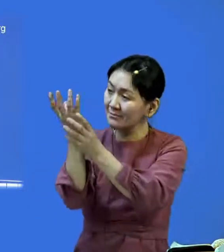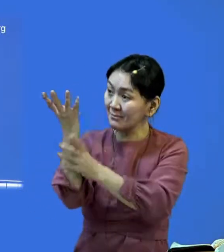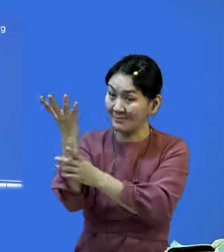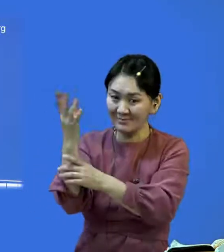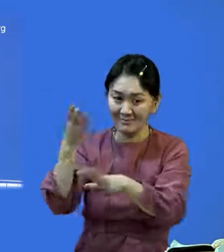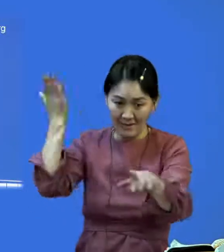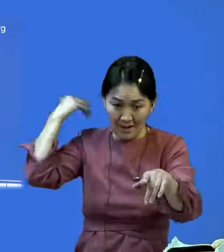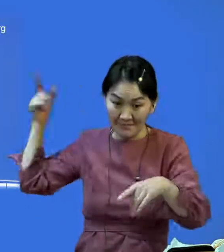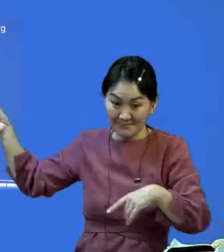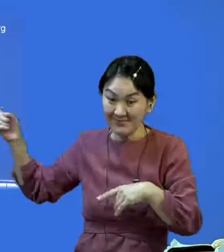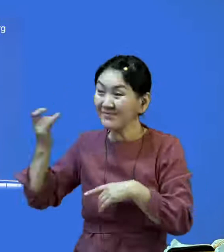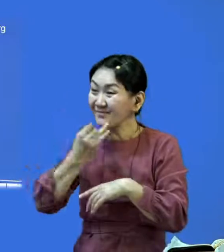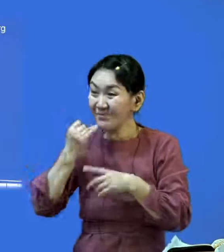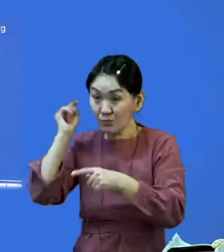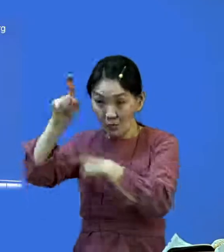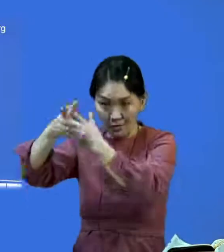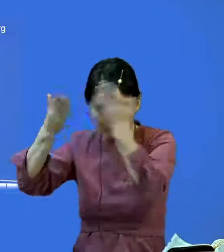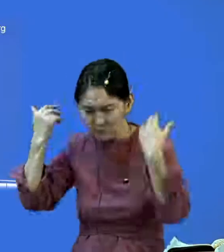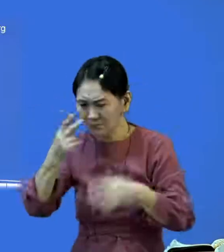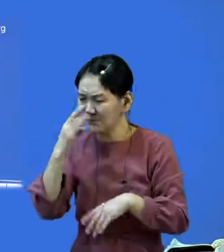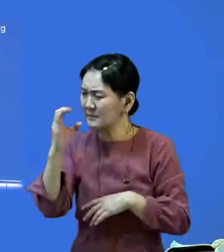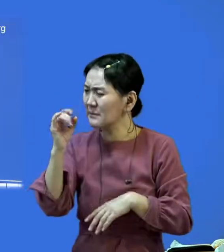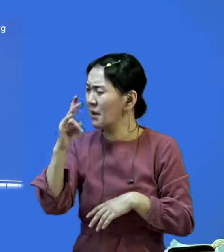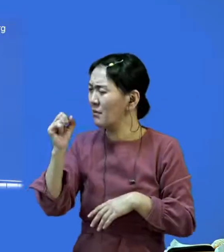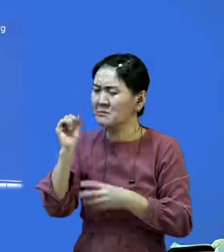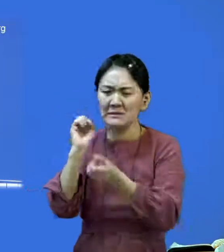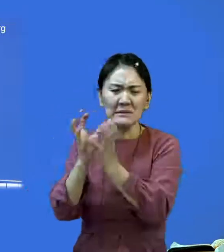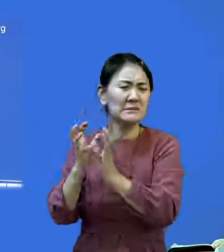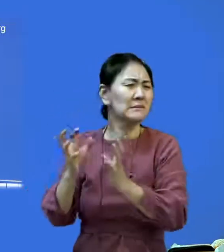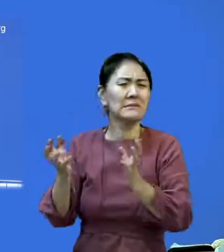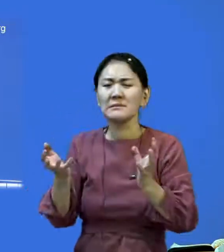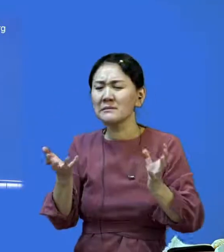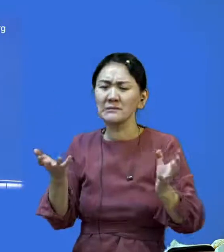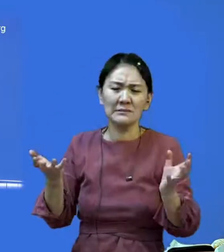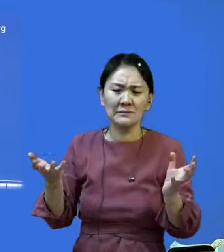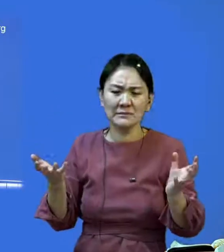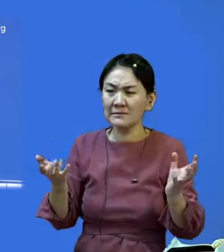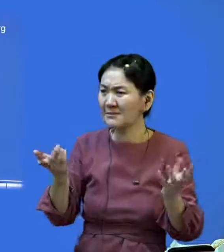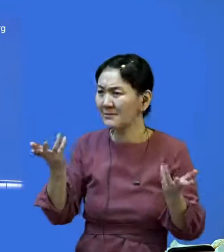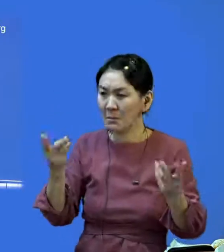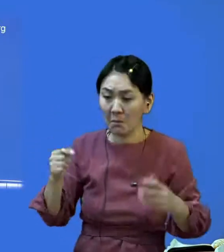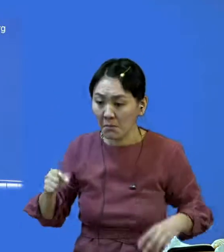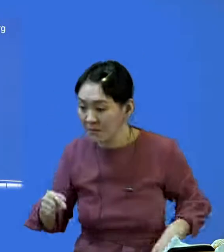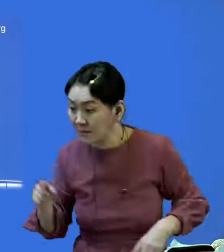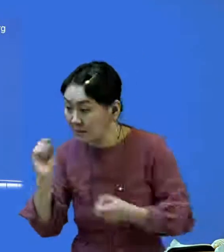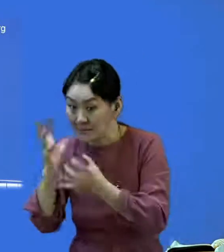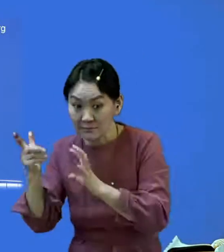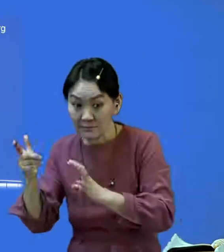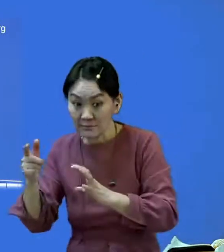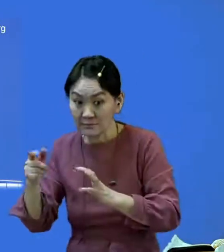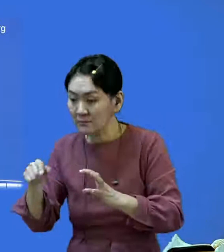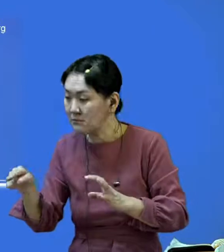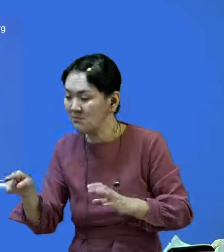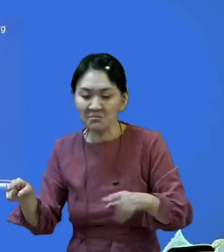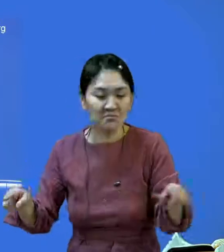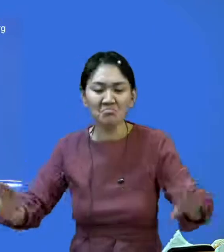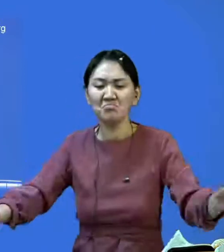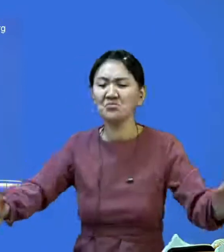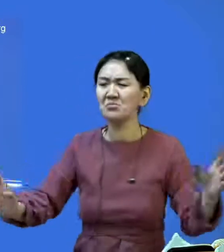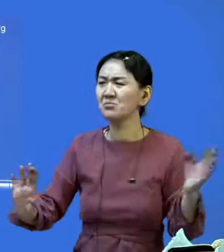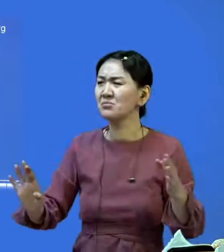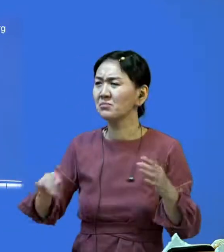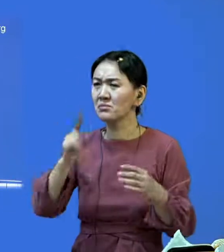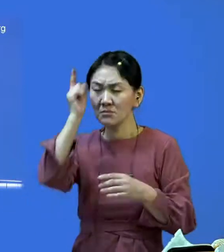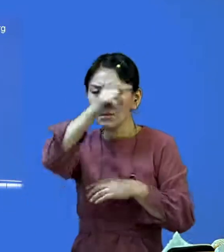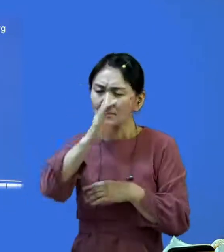Израильд очиод харсан сараан цэцэг гэдэг нь бидний харж байгаа сараан цэцэг энд байна уу? А тийм сараан цэцэг биш.